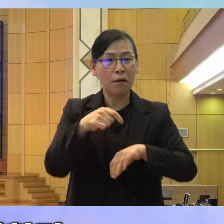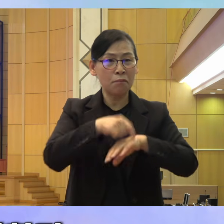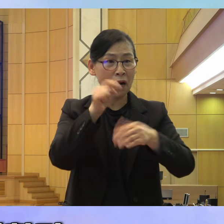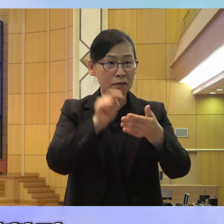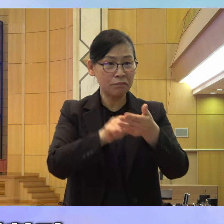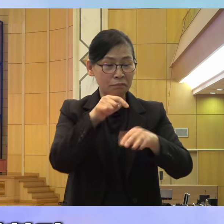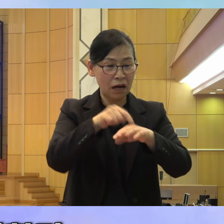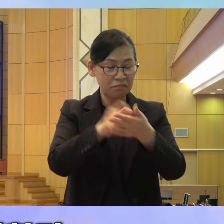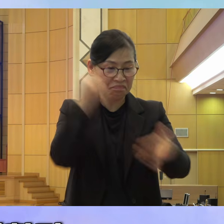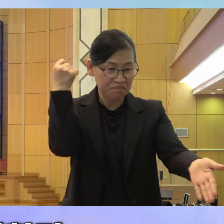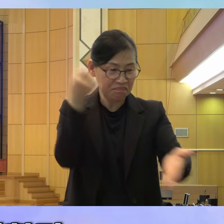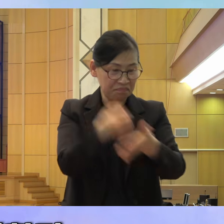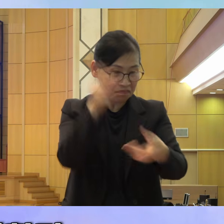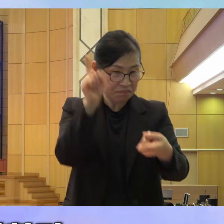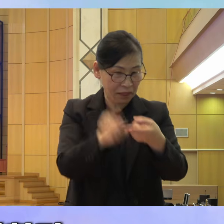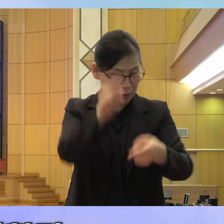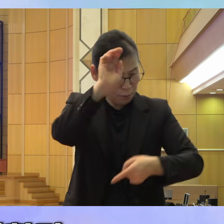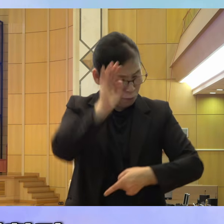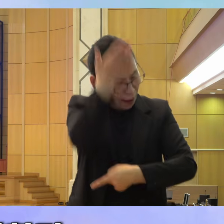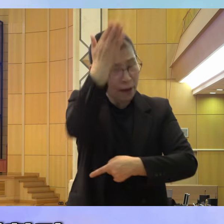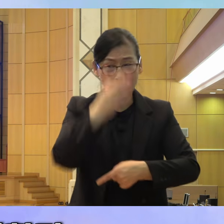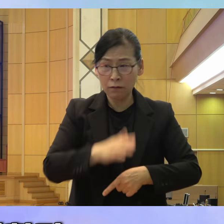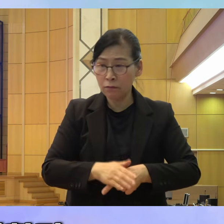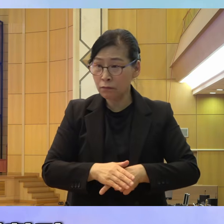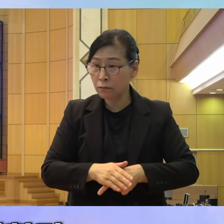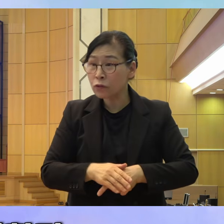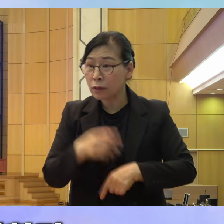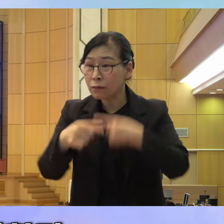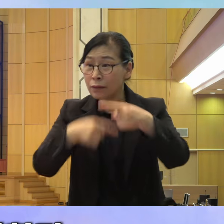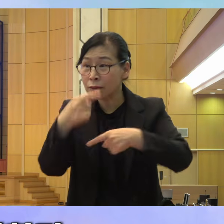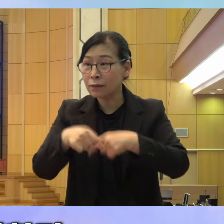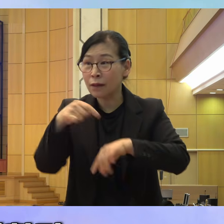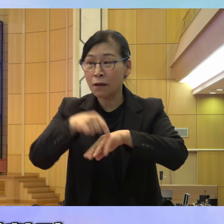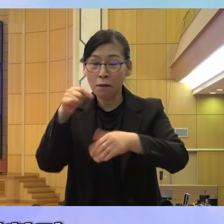마음 먹은 대로 된다. 한번 따라해 볼까요? 마음 먹은 대로